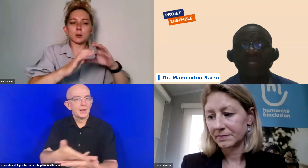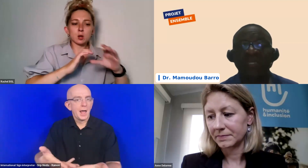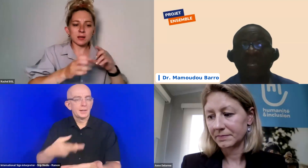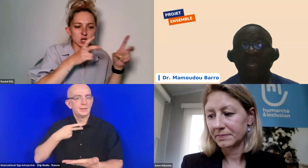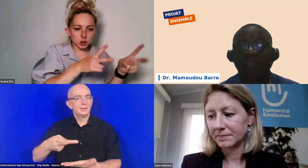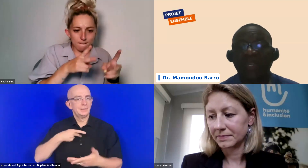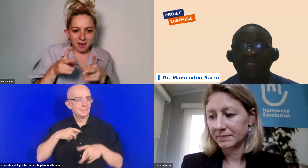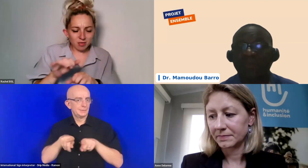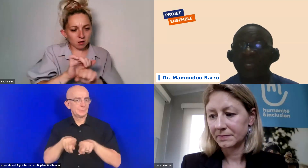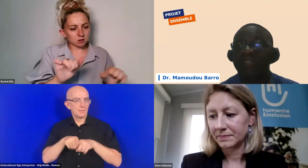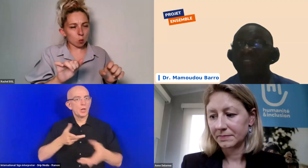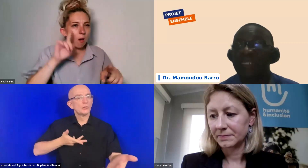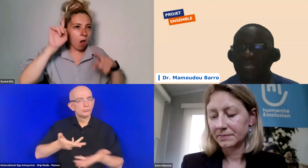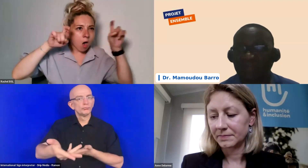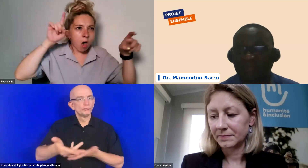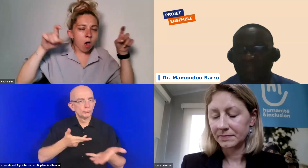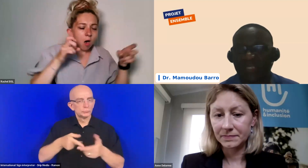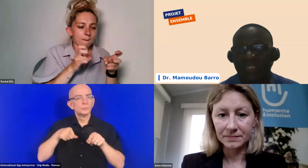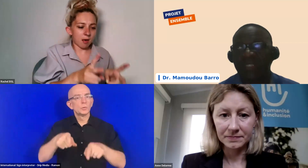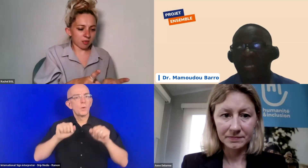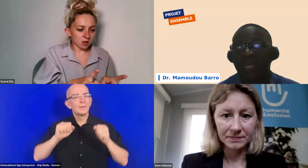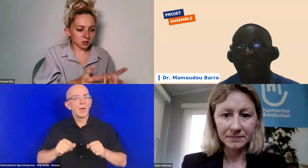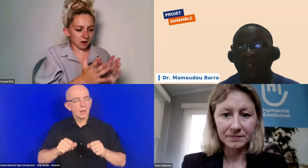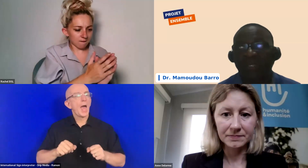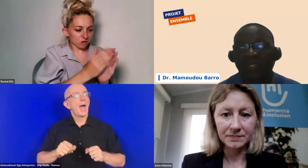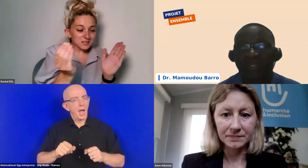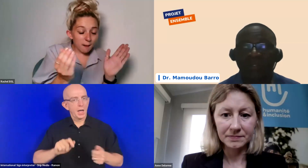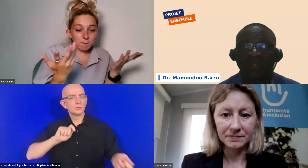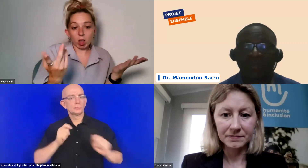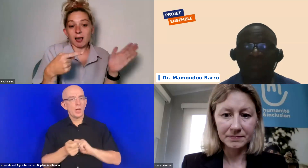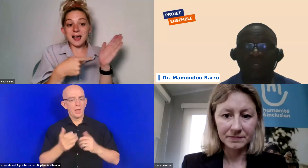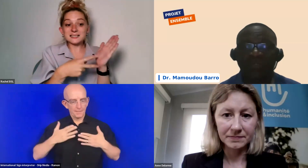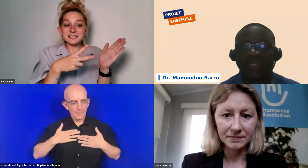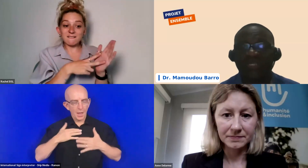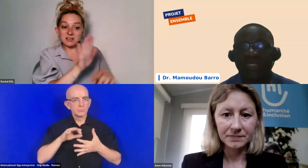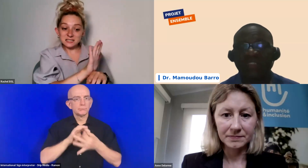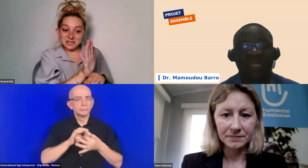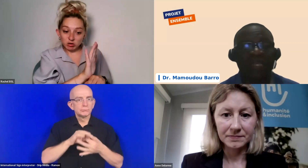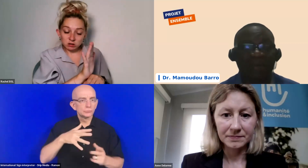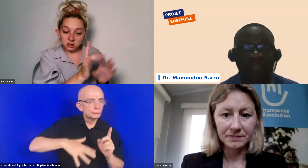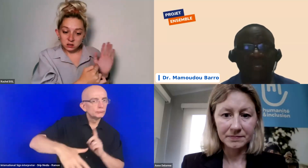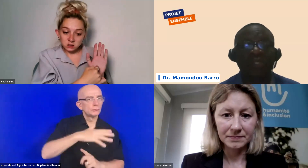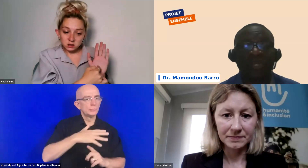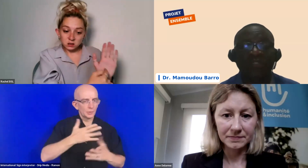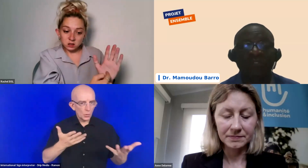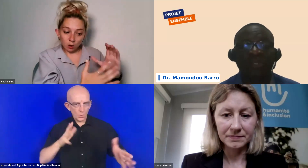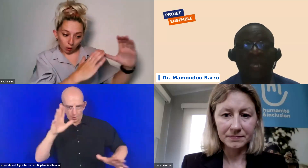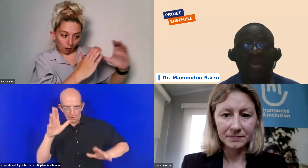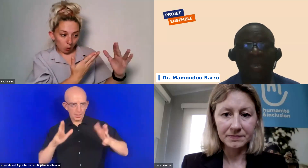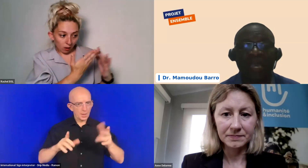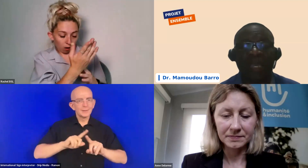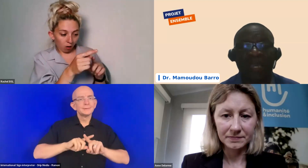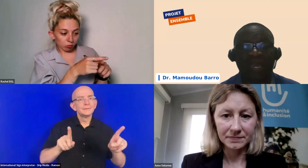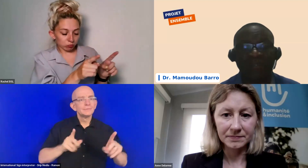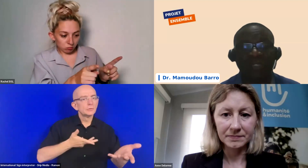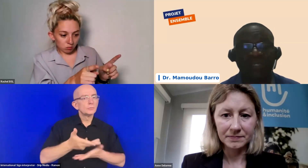innovantes. Par exemple, une série télévisée qui a été utilisée, c'est La Vie, sur l'éducation